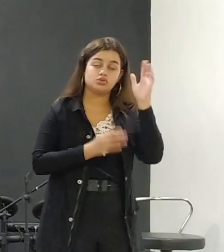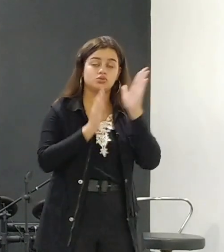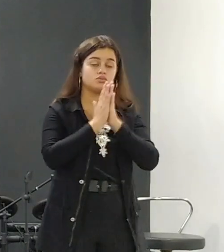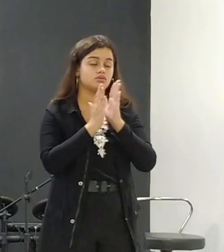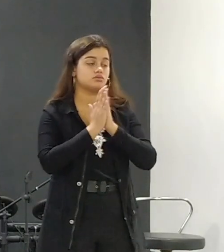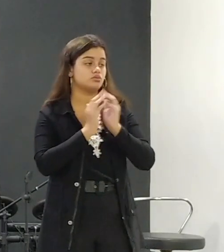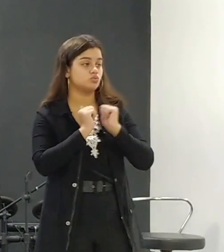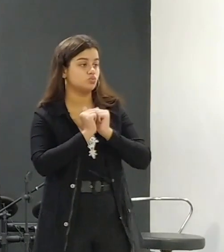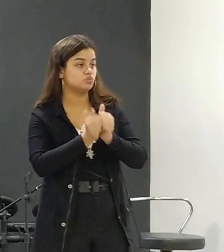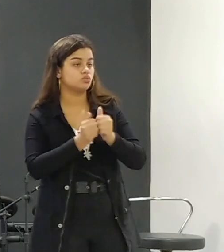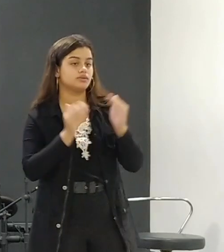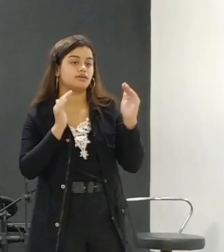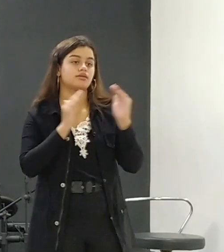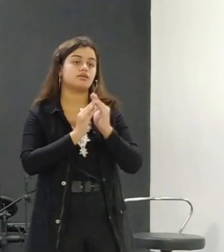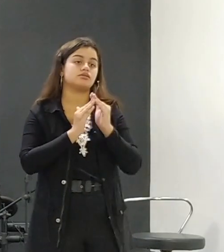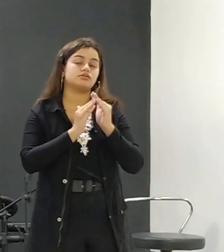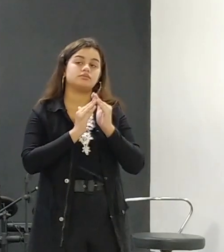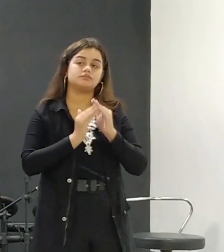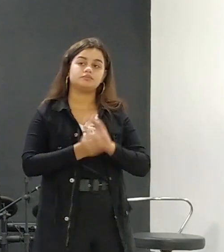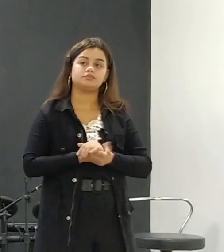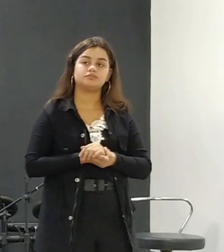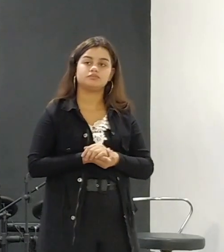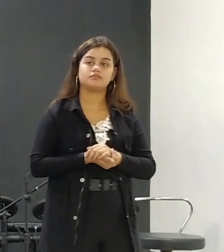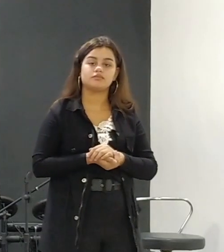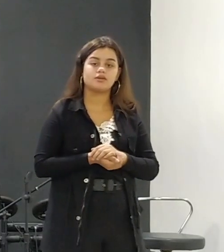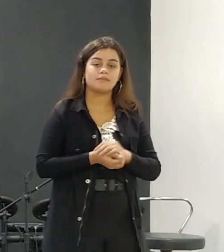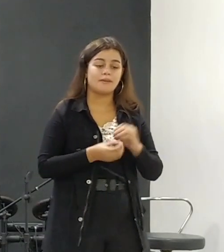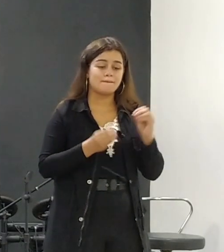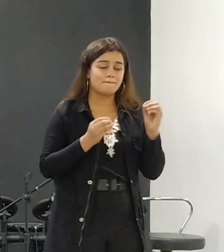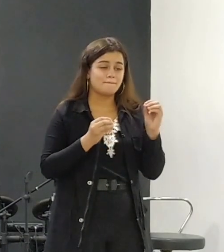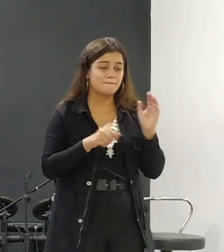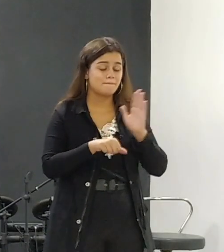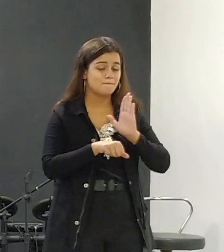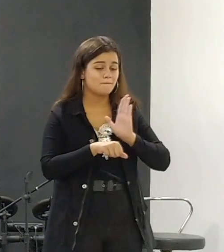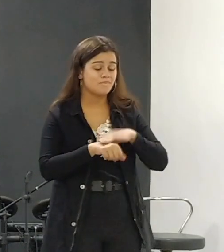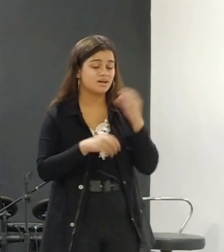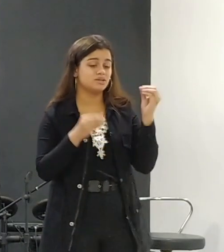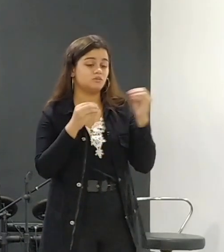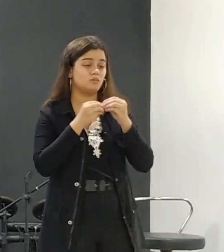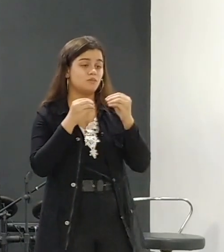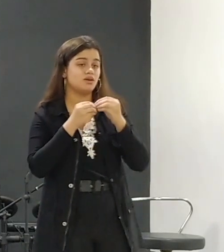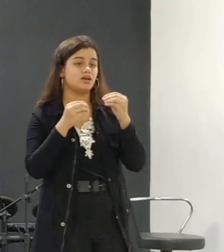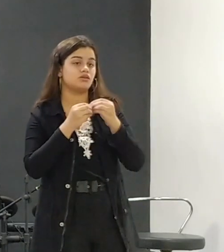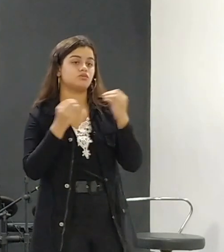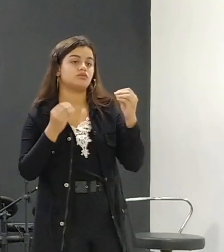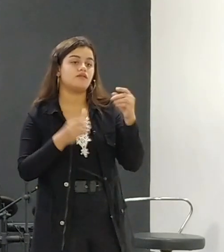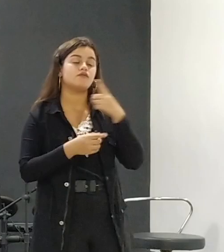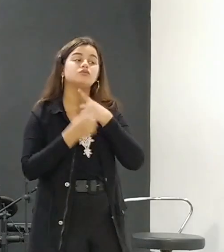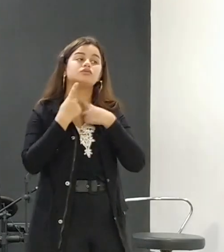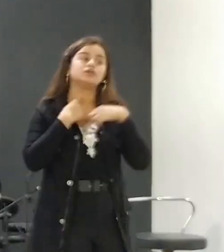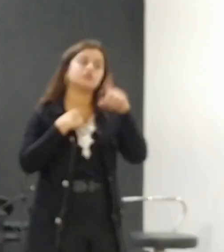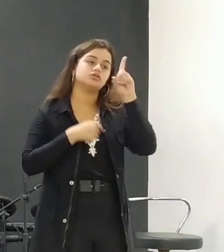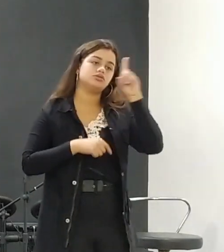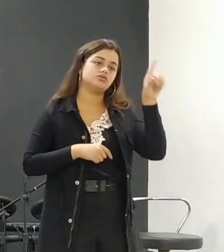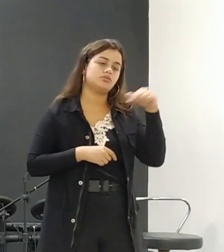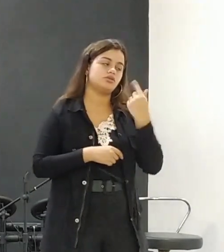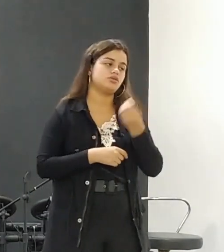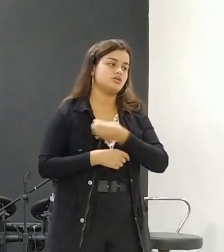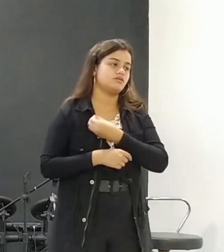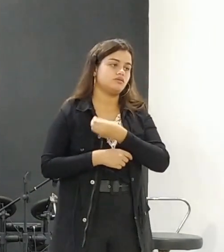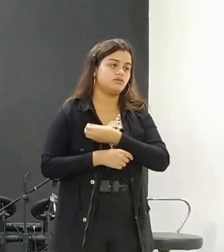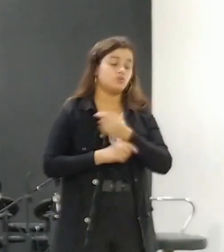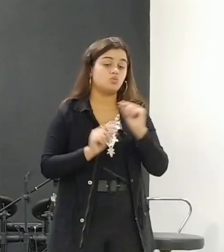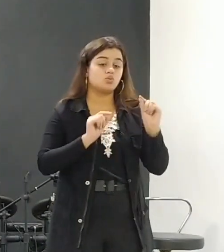em casa, para que a gente possa chegar o mais perto possível do ideal de Deus para a nossa vida. E o que